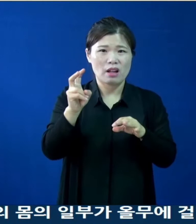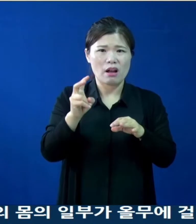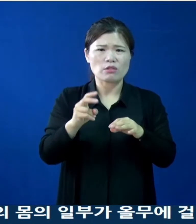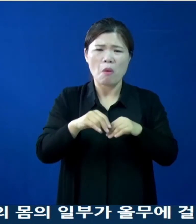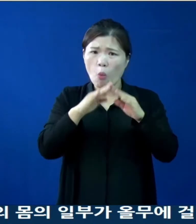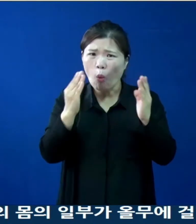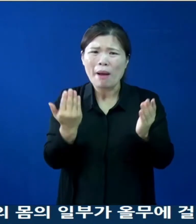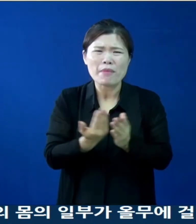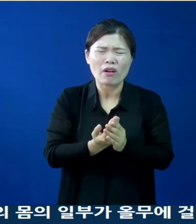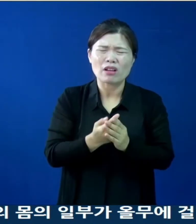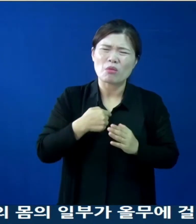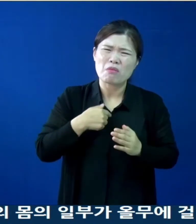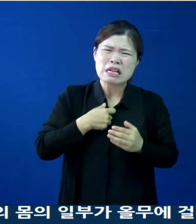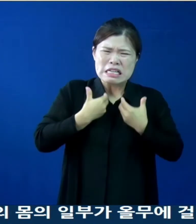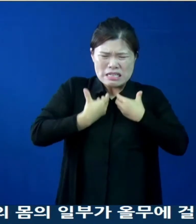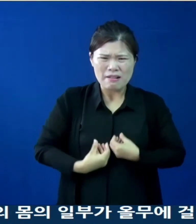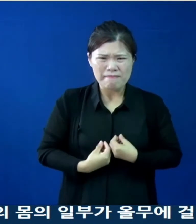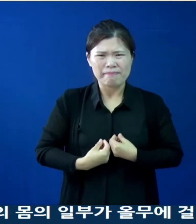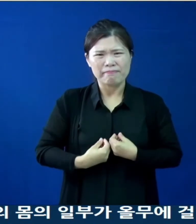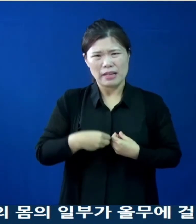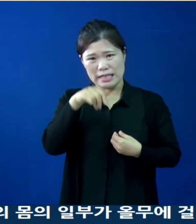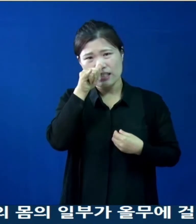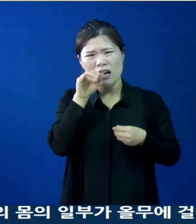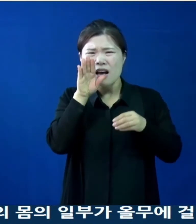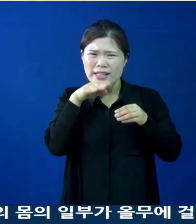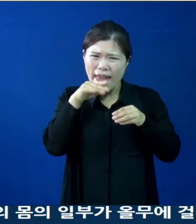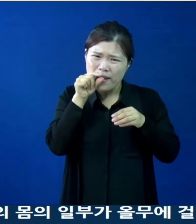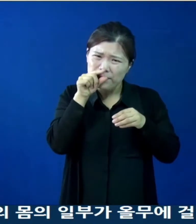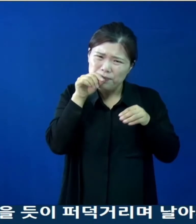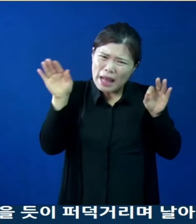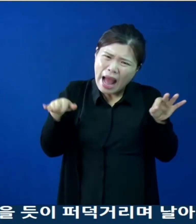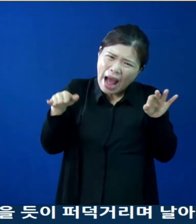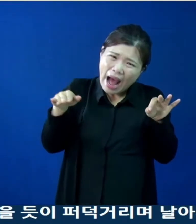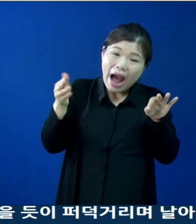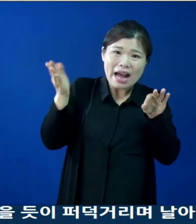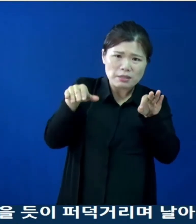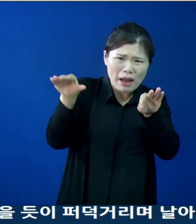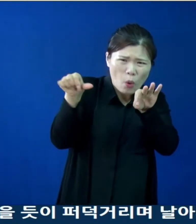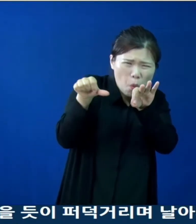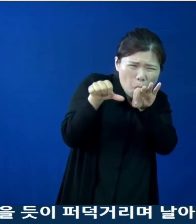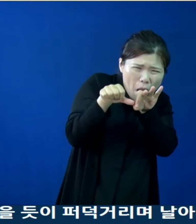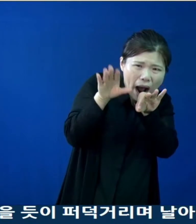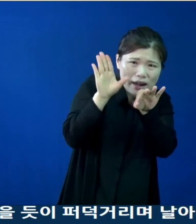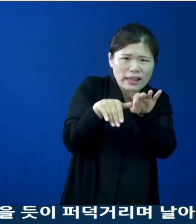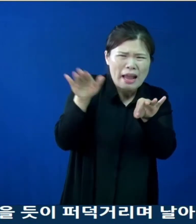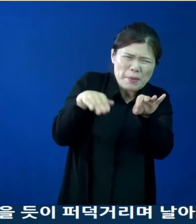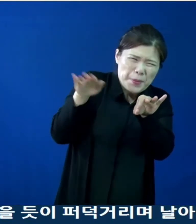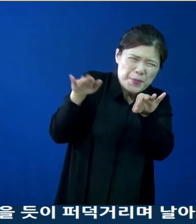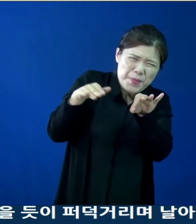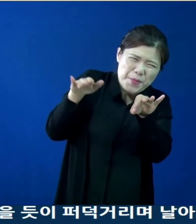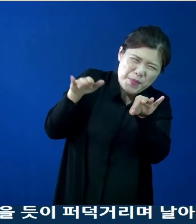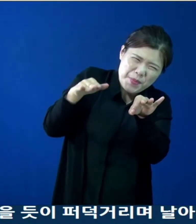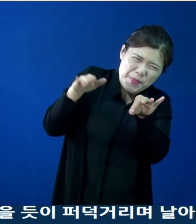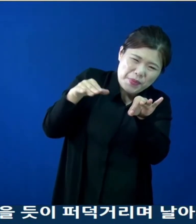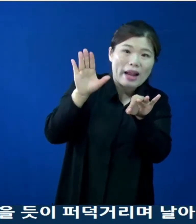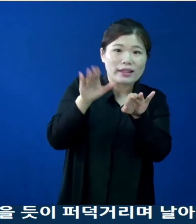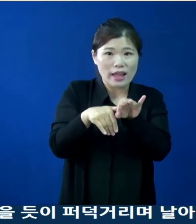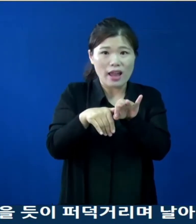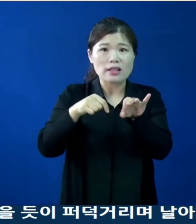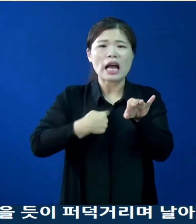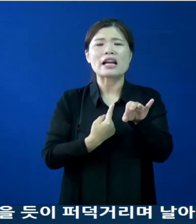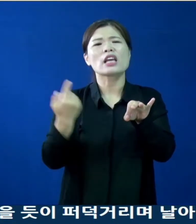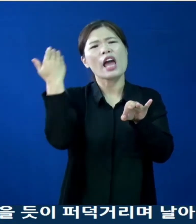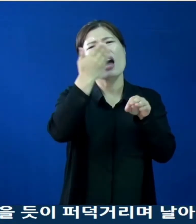완벽한 실망감과 자괴감에 빠질 겁니다. 그러면서도 죽을 듯이 날갯짓을 퍼덕일 테인데 그때마다 자기